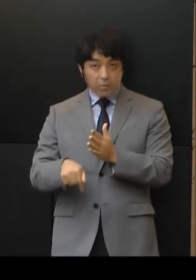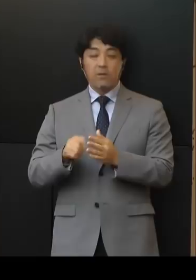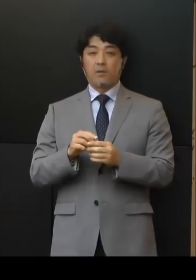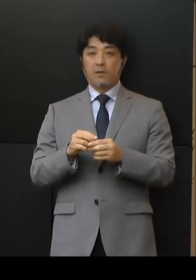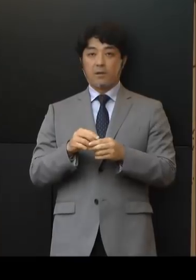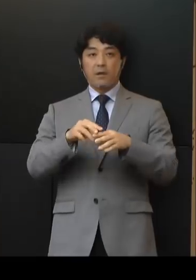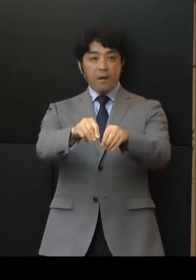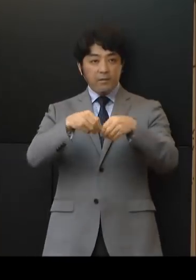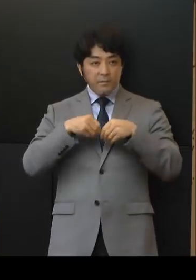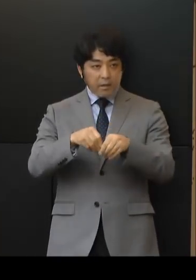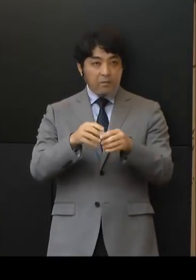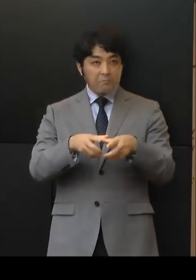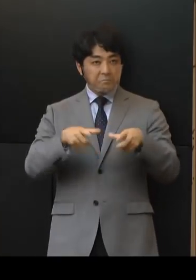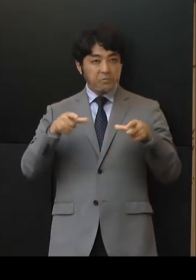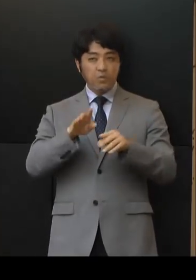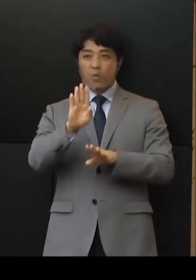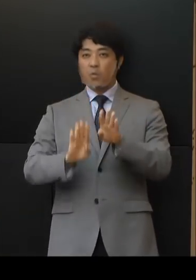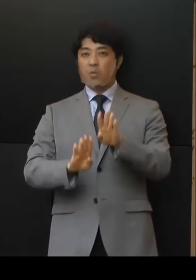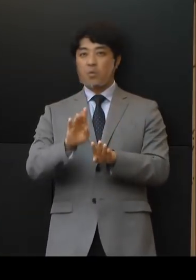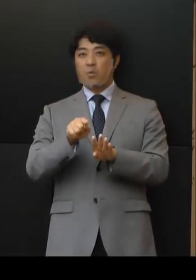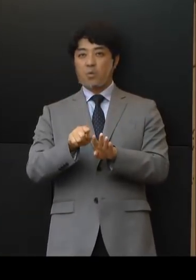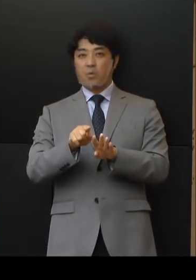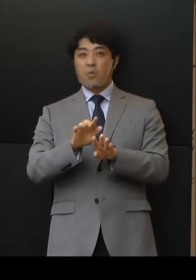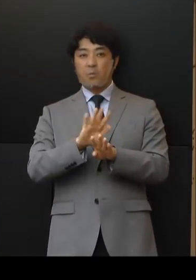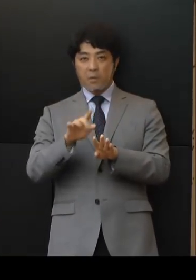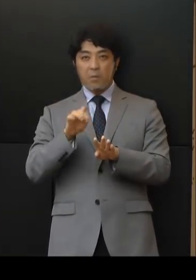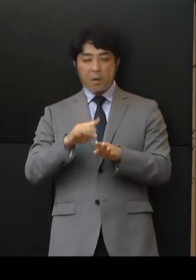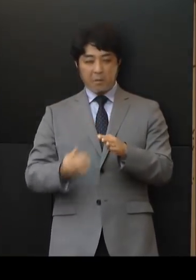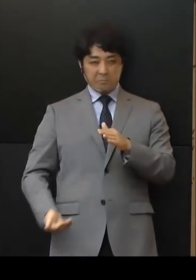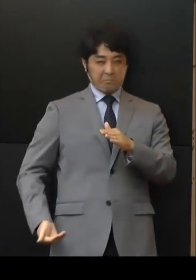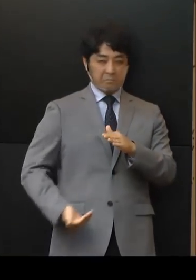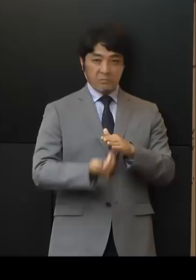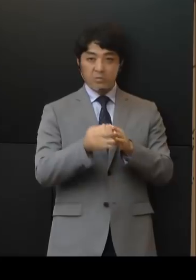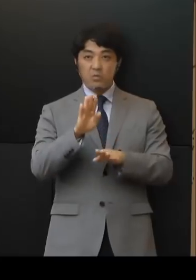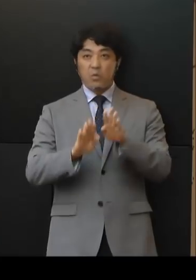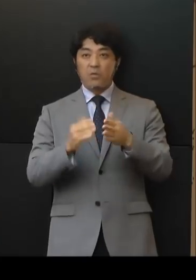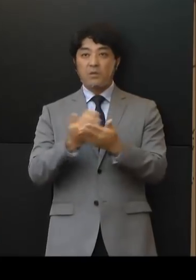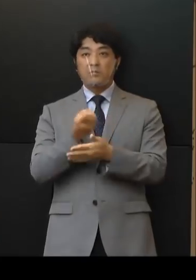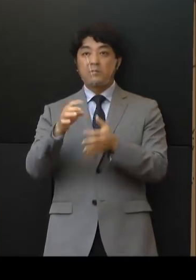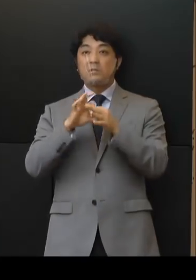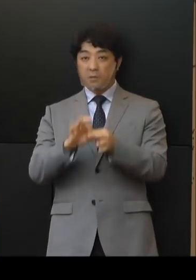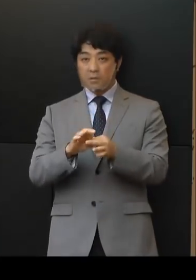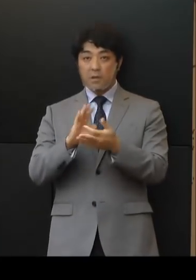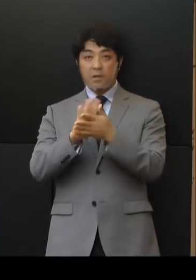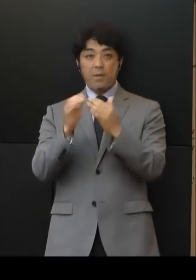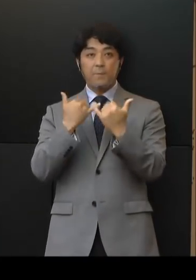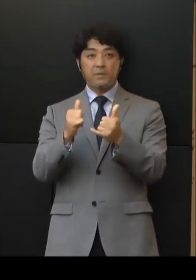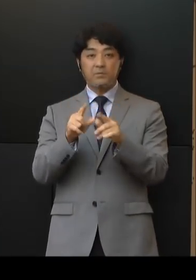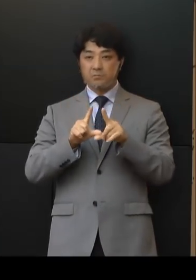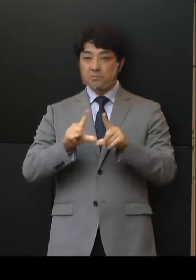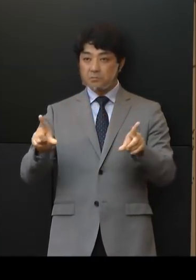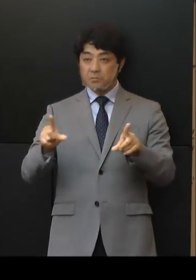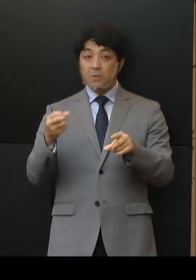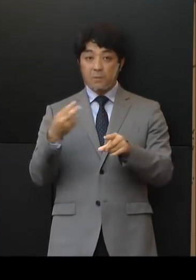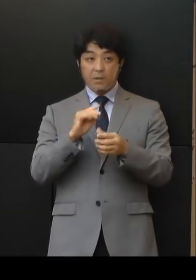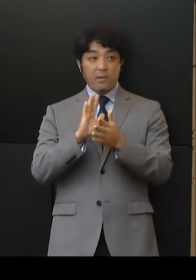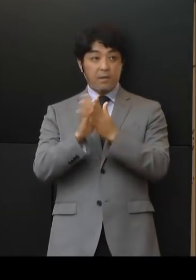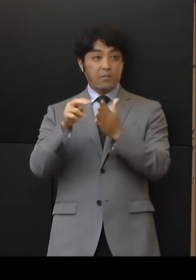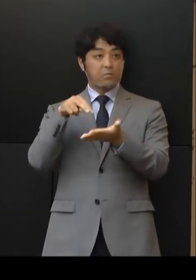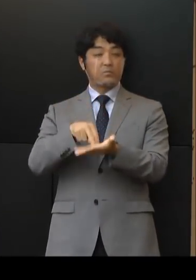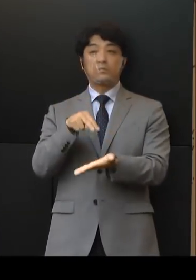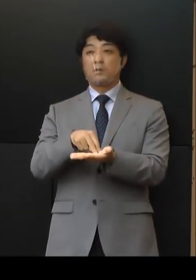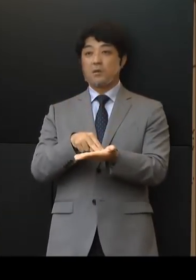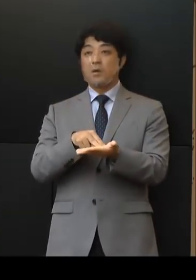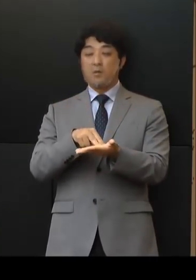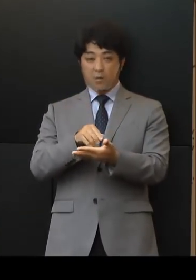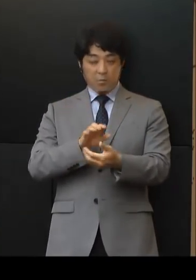染拡大状況を踏まえ、重大な局面にあることを県民の皆様に伝え、県として感染拡大防止に全力